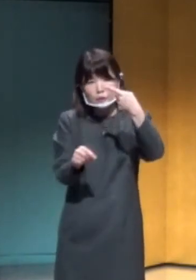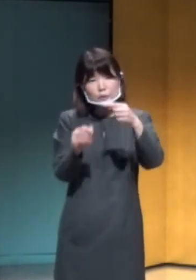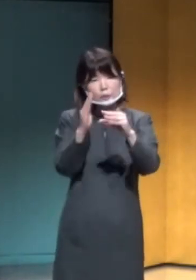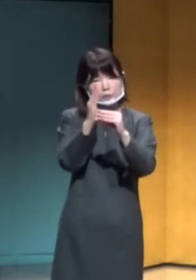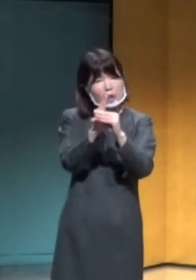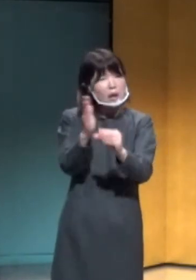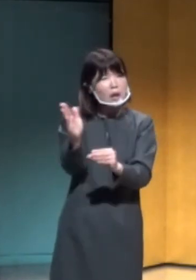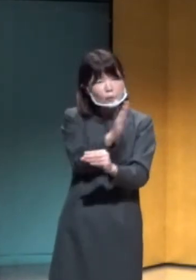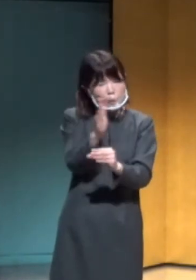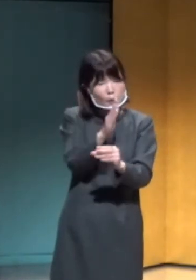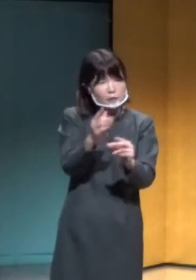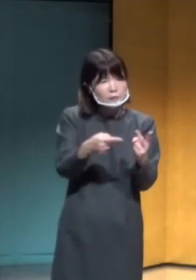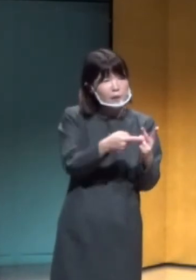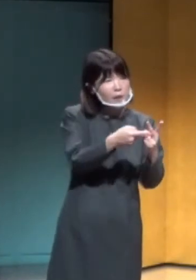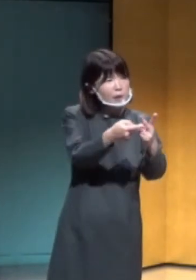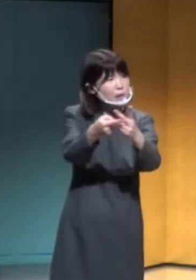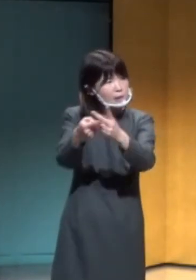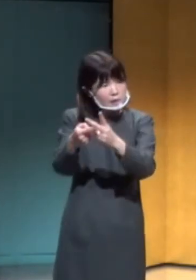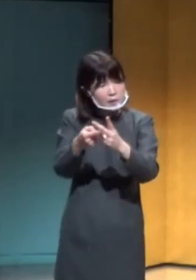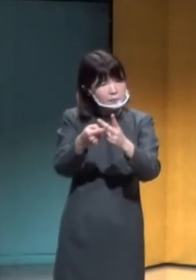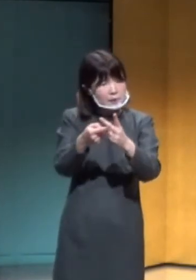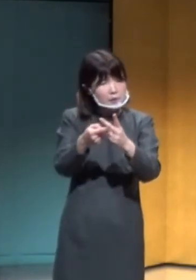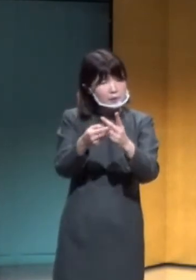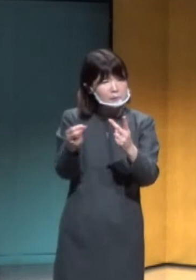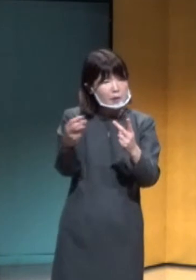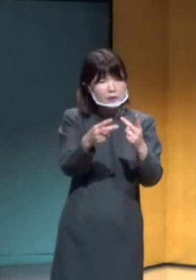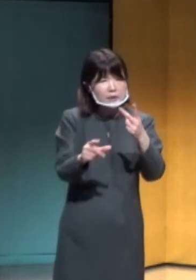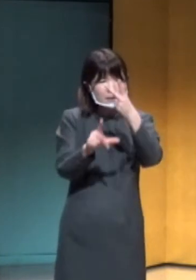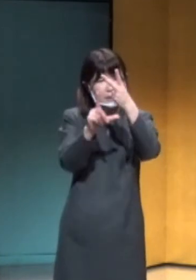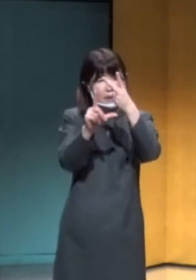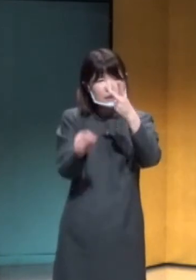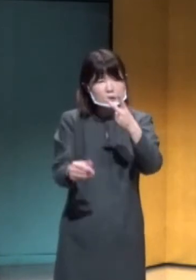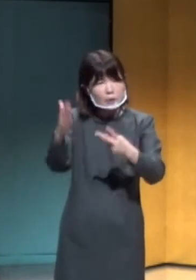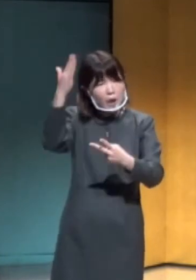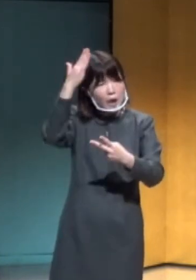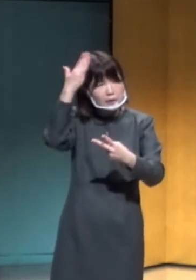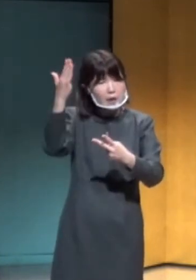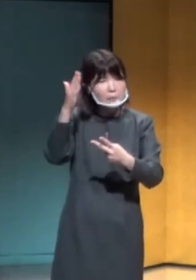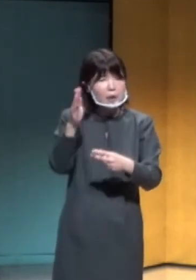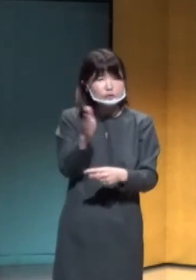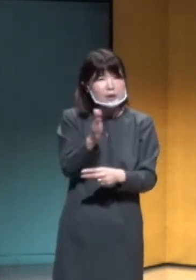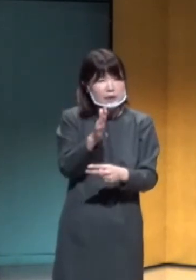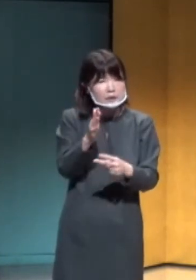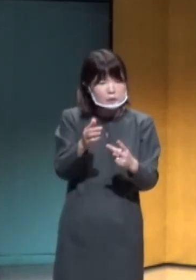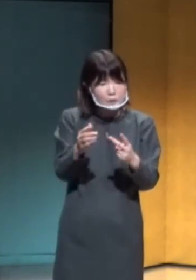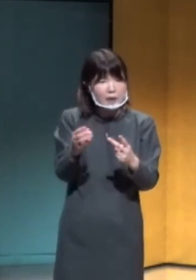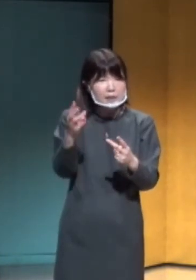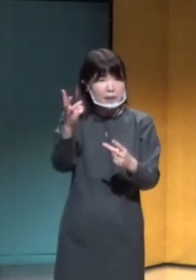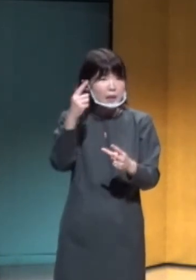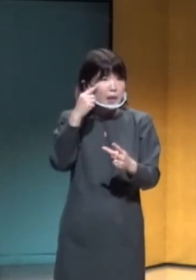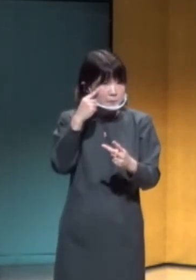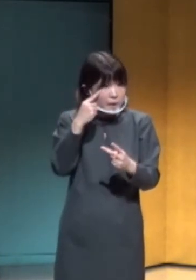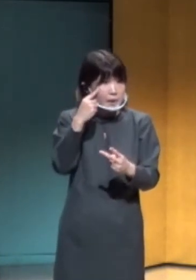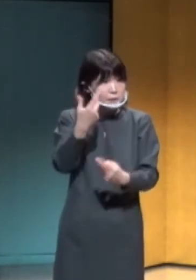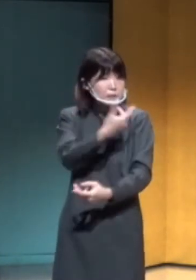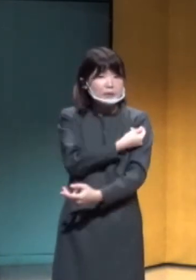ただいて、1月の末ないしは2月の上旬から3回目の接種を開始をいたします。